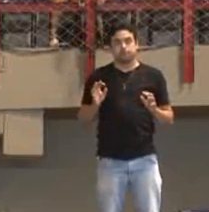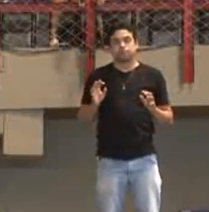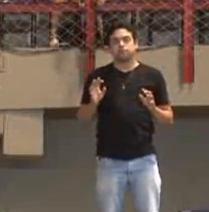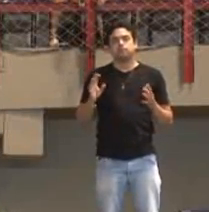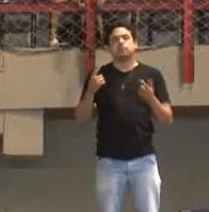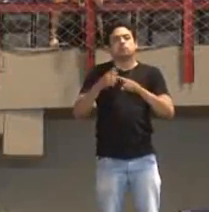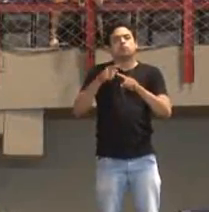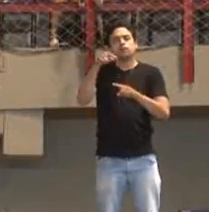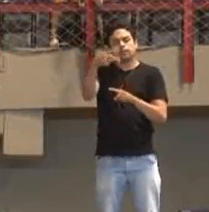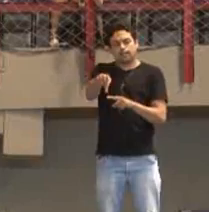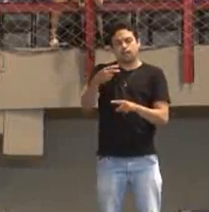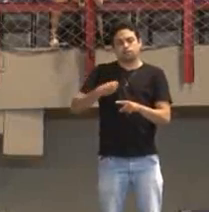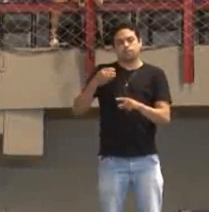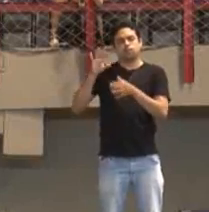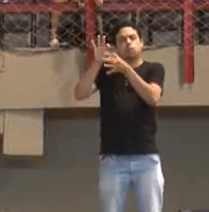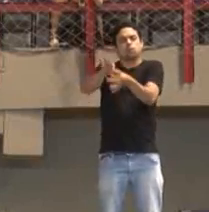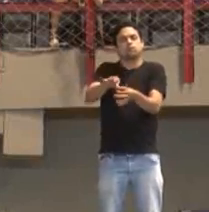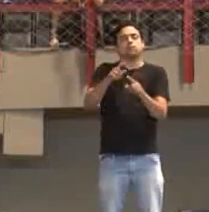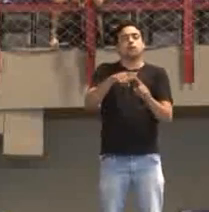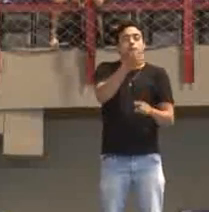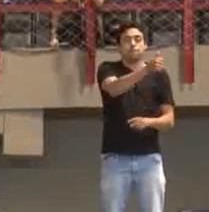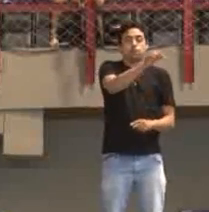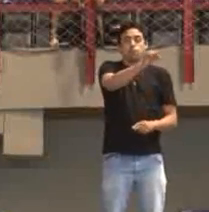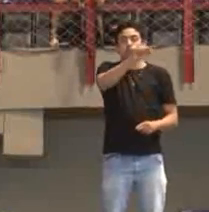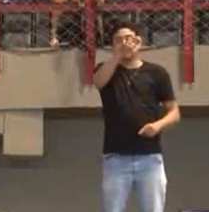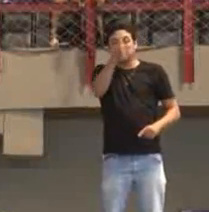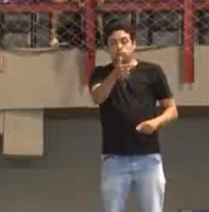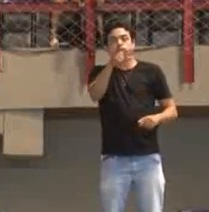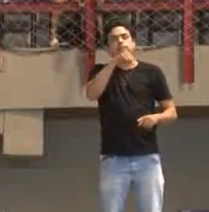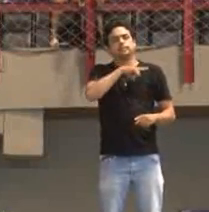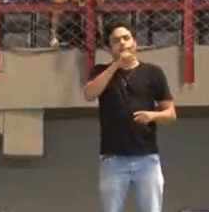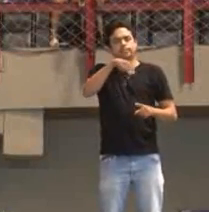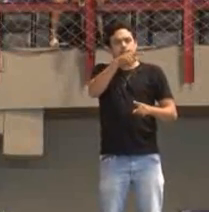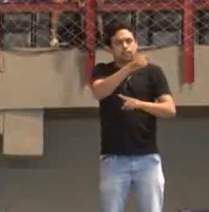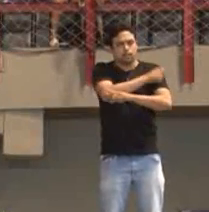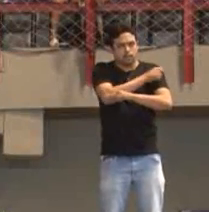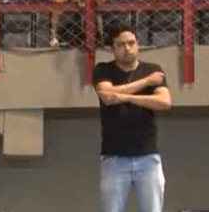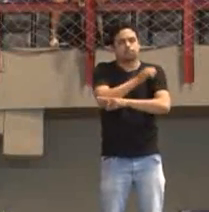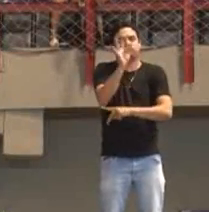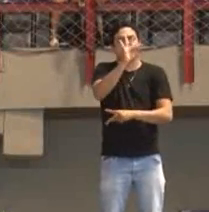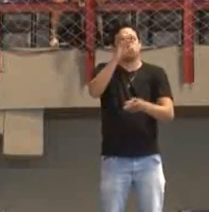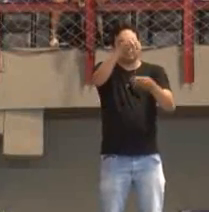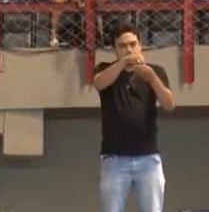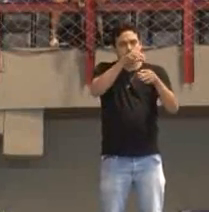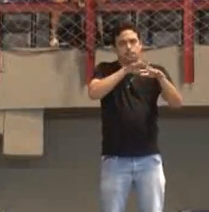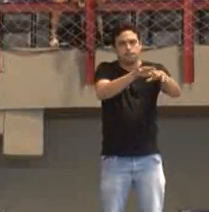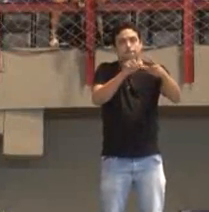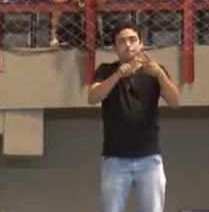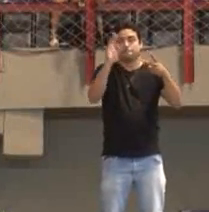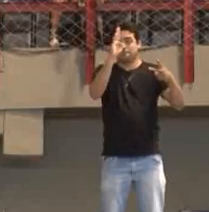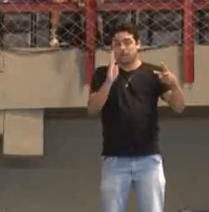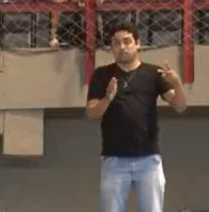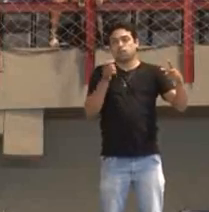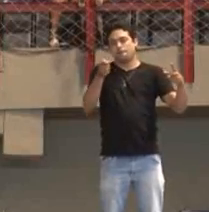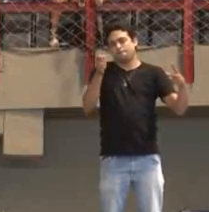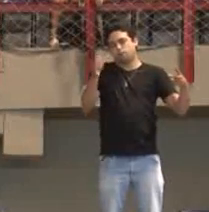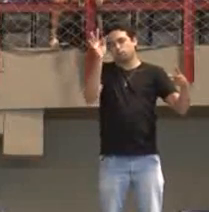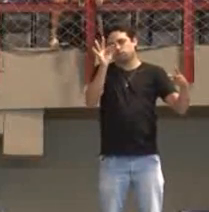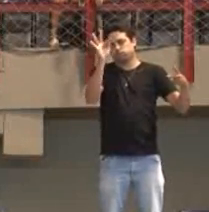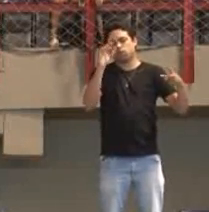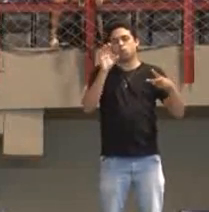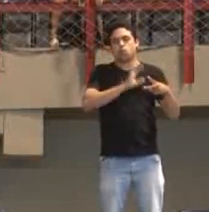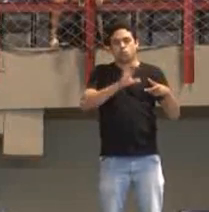Qual o contexto de 1882? Você tem estudantes de universidades, e o Brasil tinha poucas universidades,